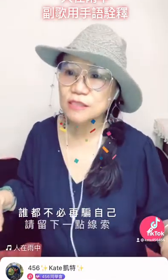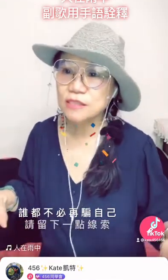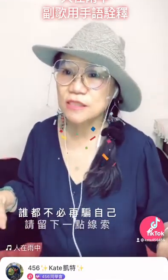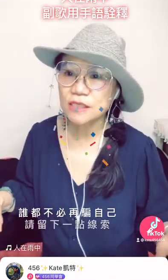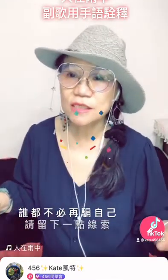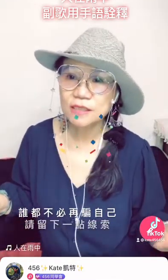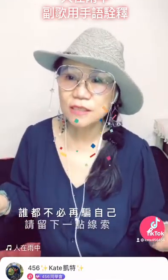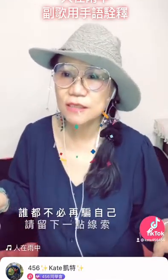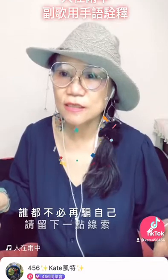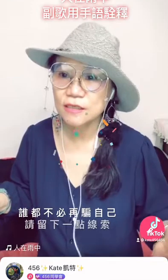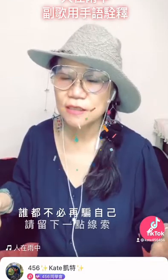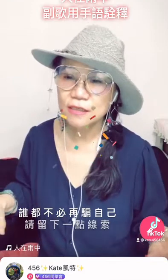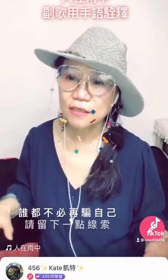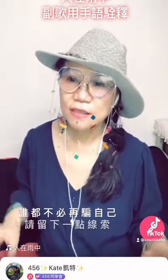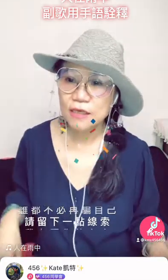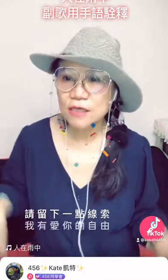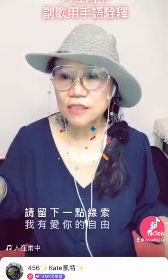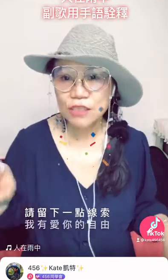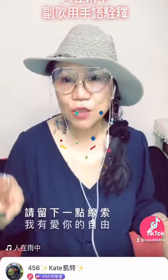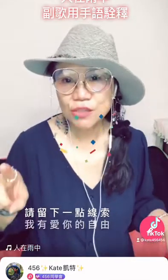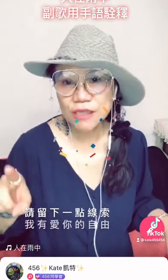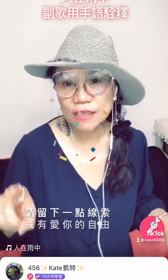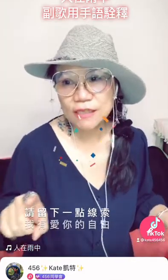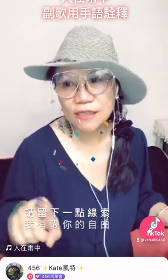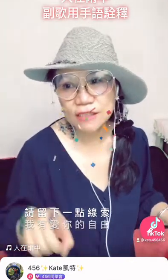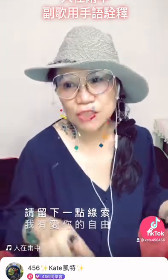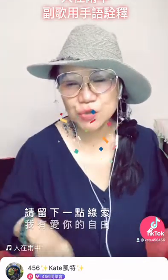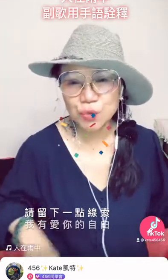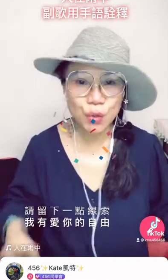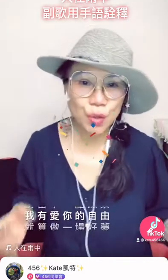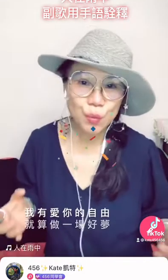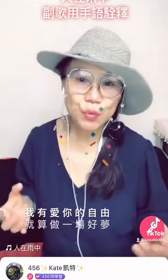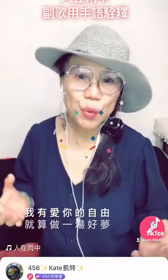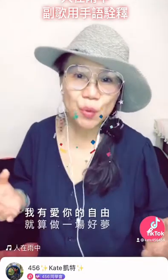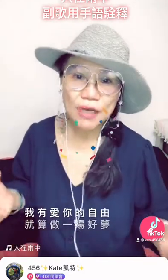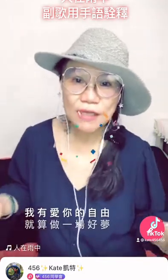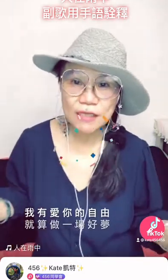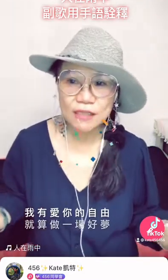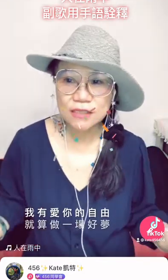己，请留下一点写出我有爱你的